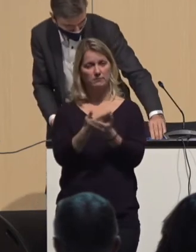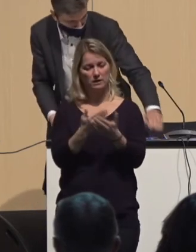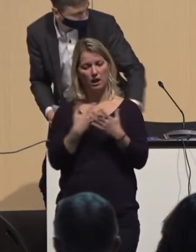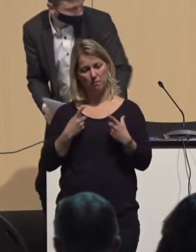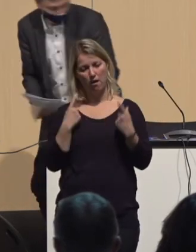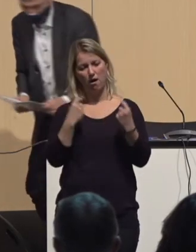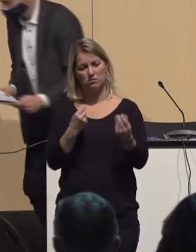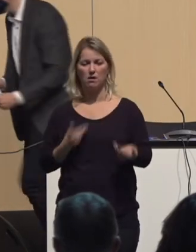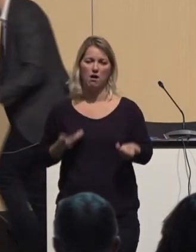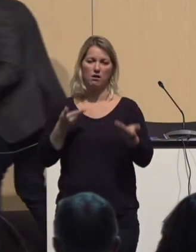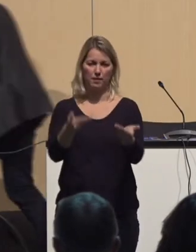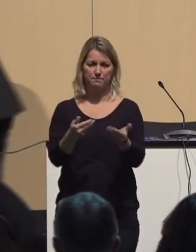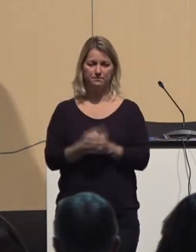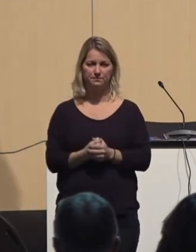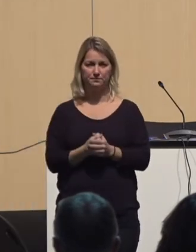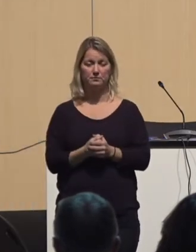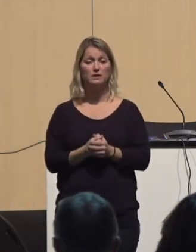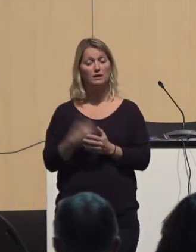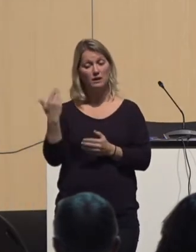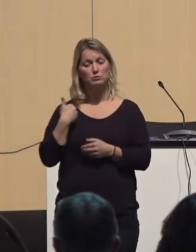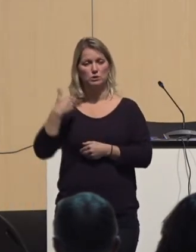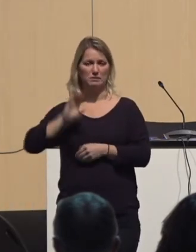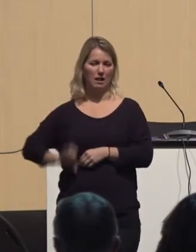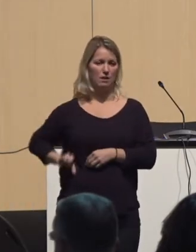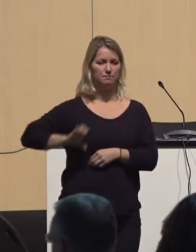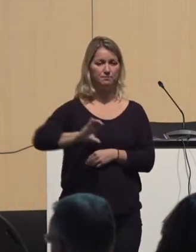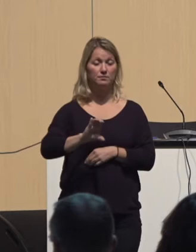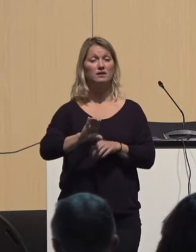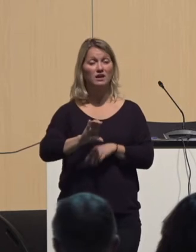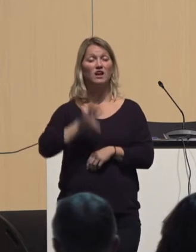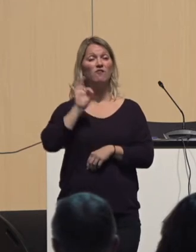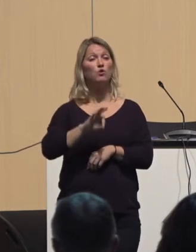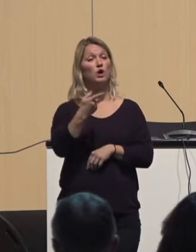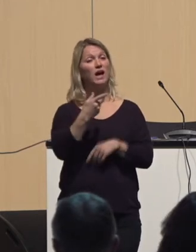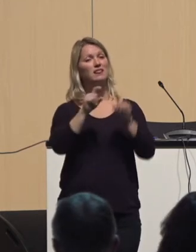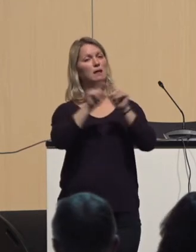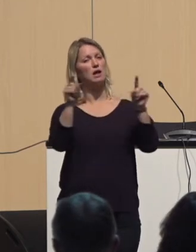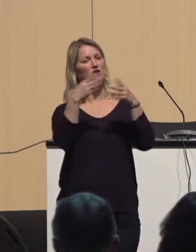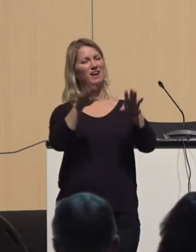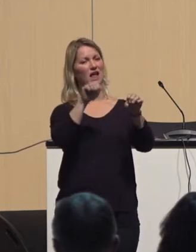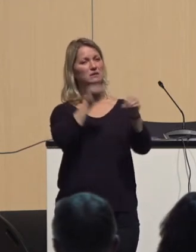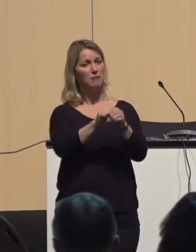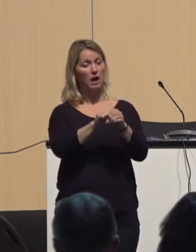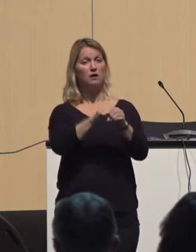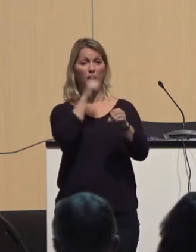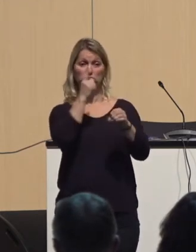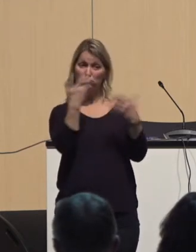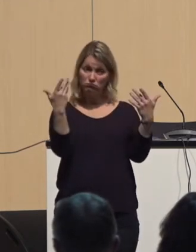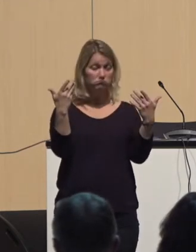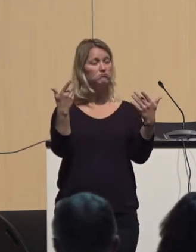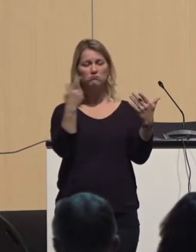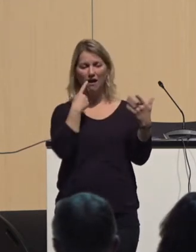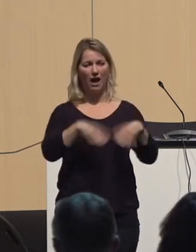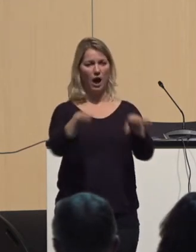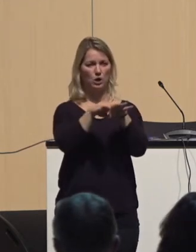Antrag eingereicht, Mittel bereitzustellen, um die Mehraufwendung zur Durchführung der thematischen Weihnachtsmärkte auszugleichen. Und